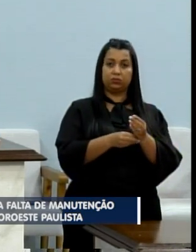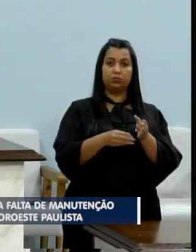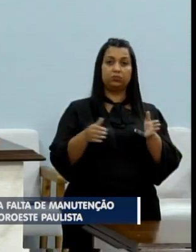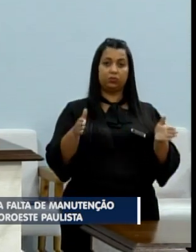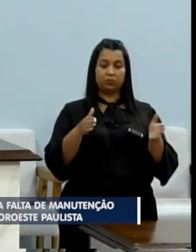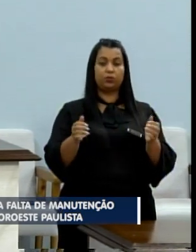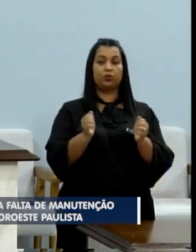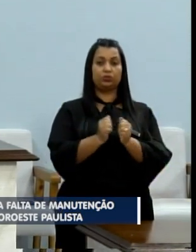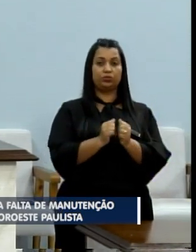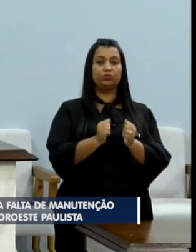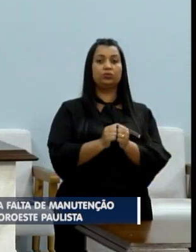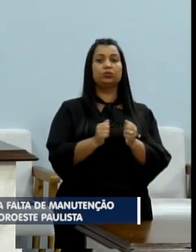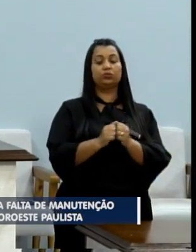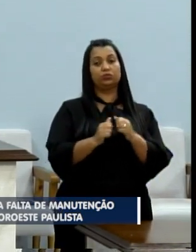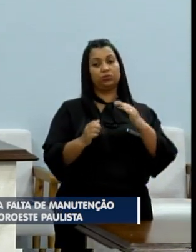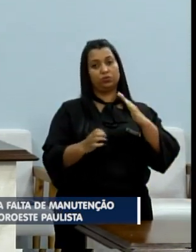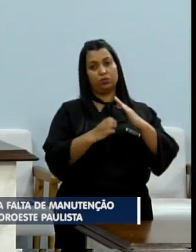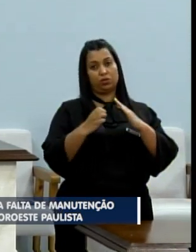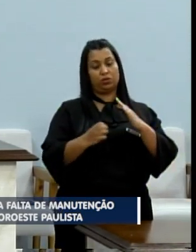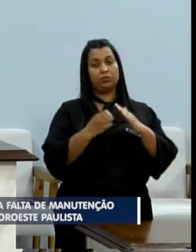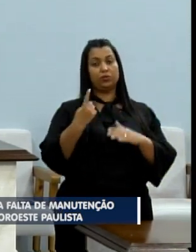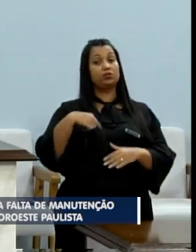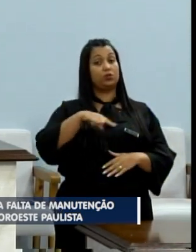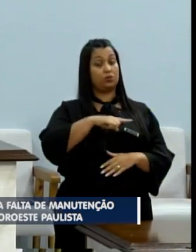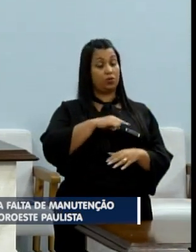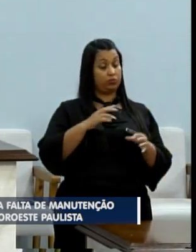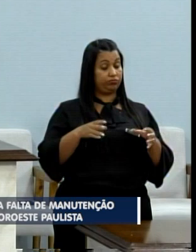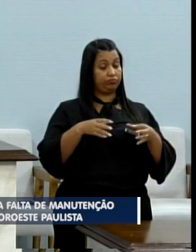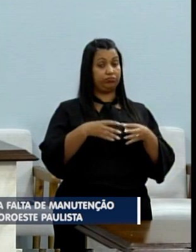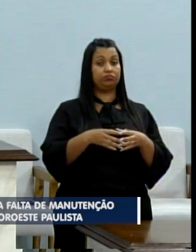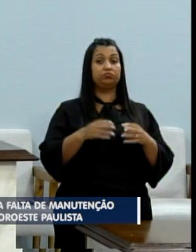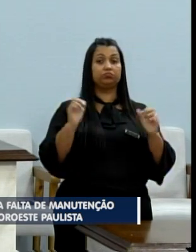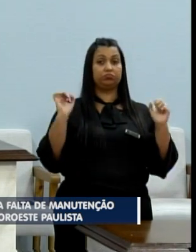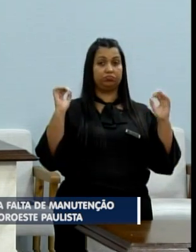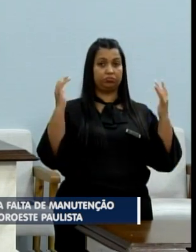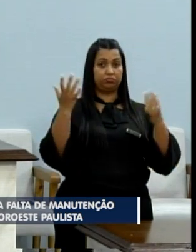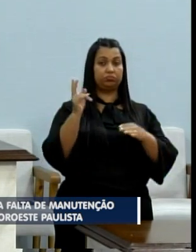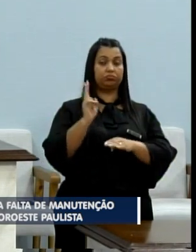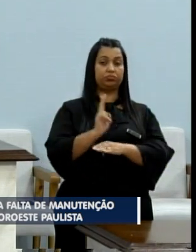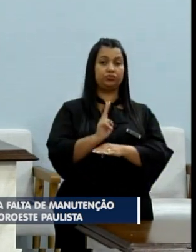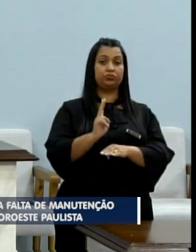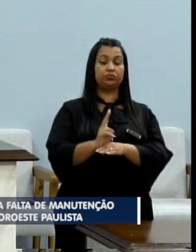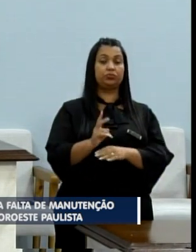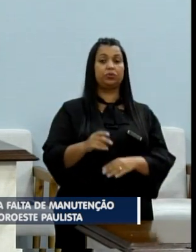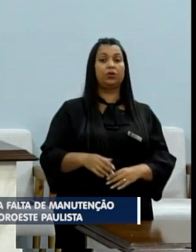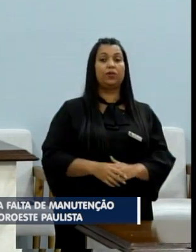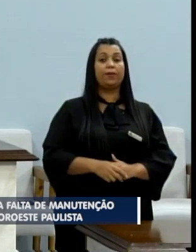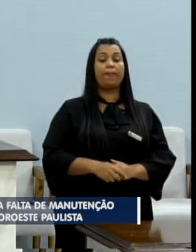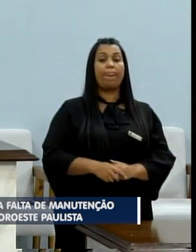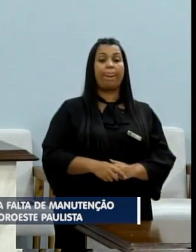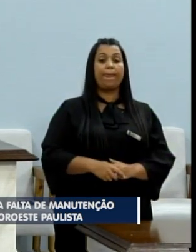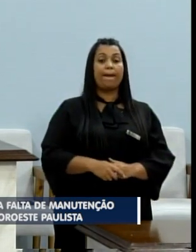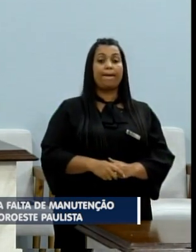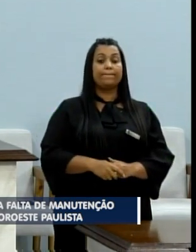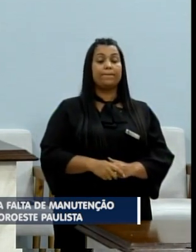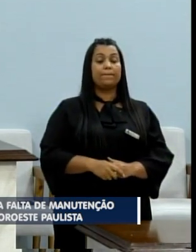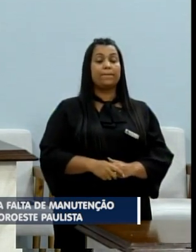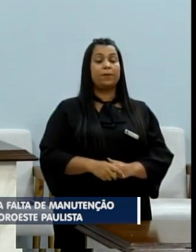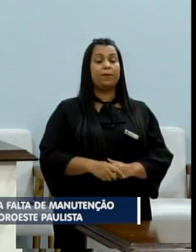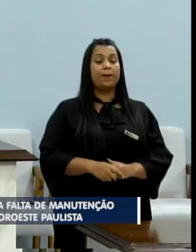com a Constroeste. Tá, ok? Dizer que nós, da Comissão do Meio Ambiente, eu, o vereador Odélio, o que nós